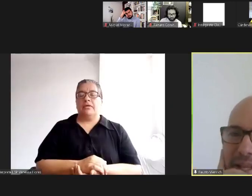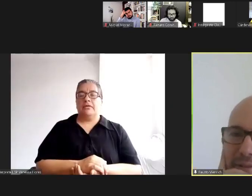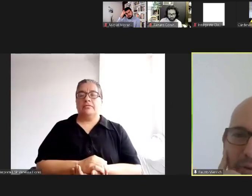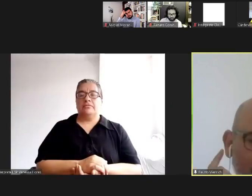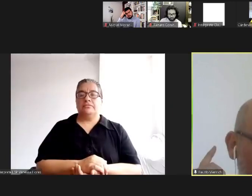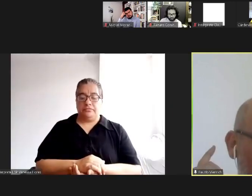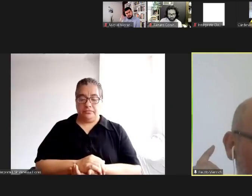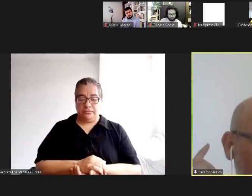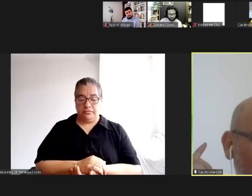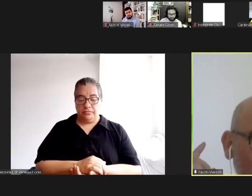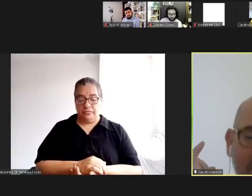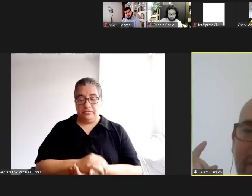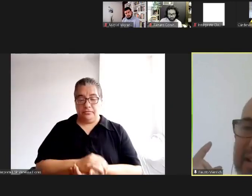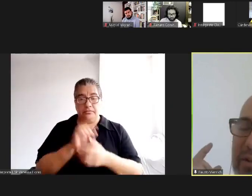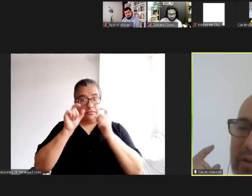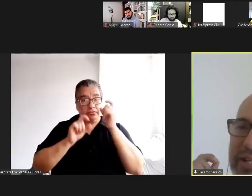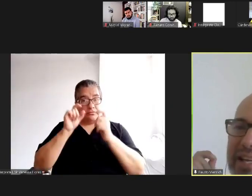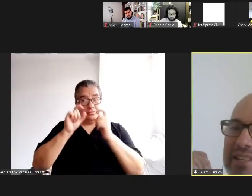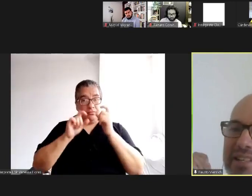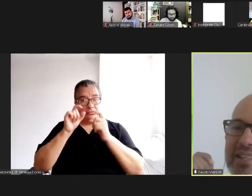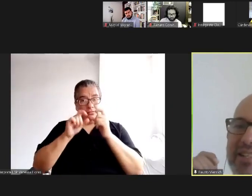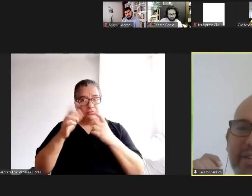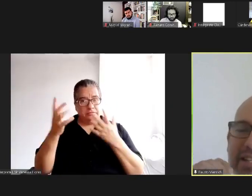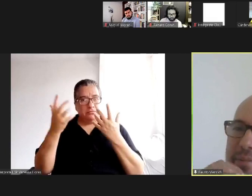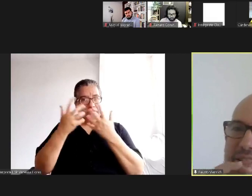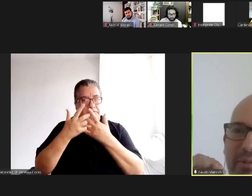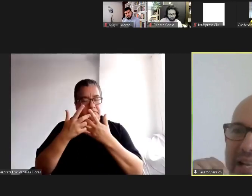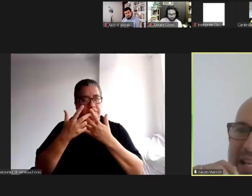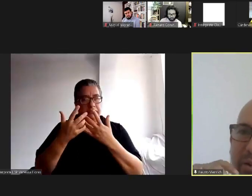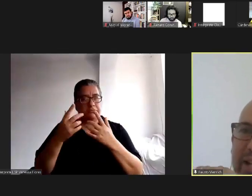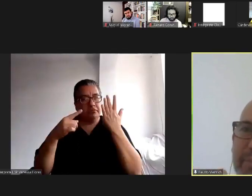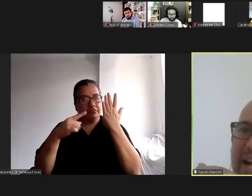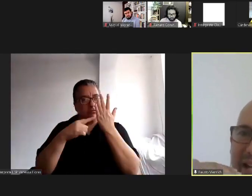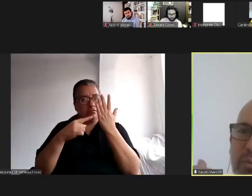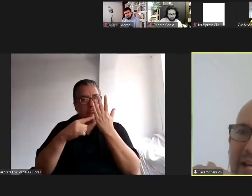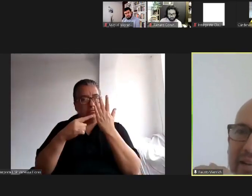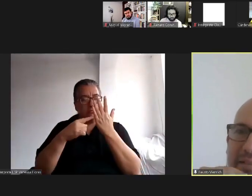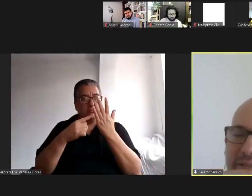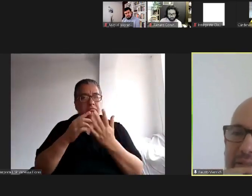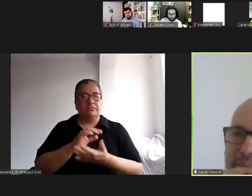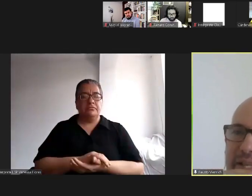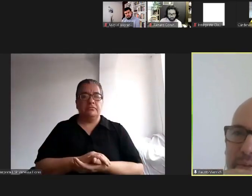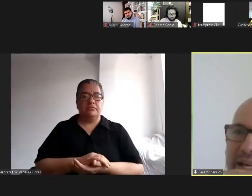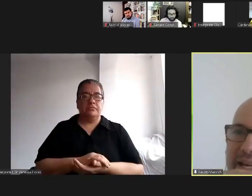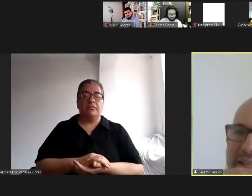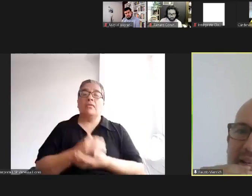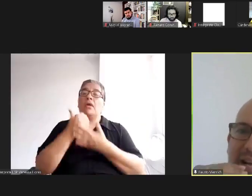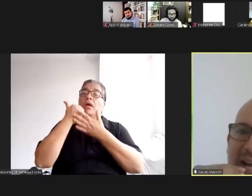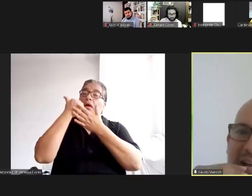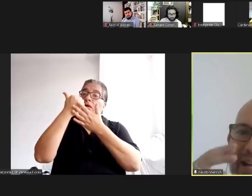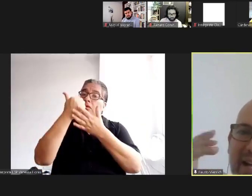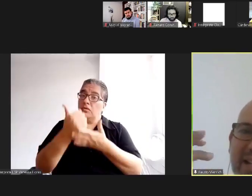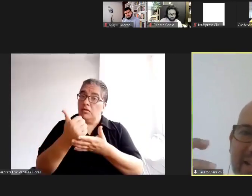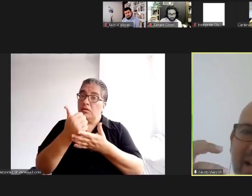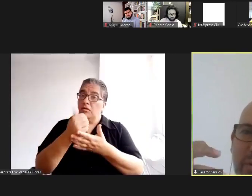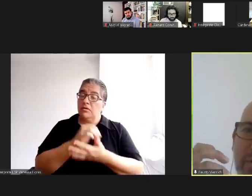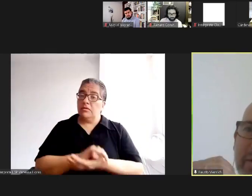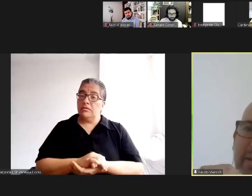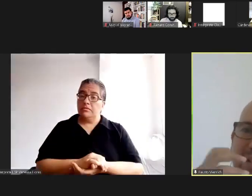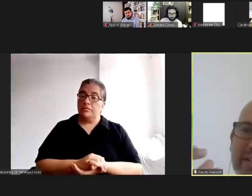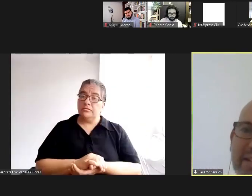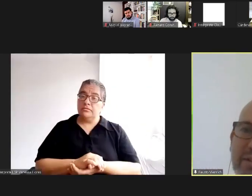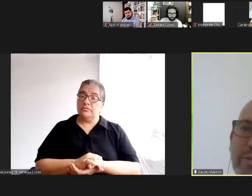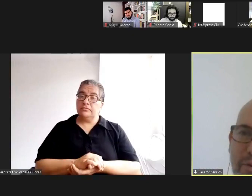las personas que nos acompañan coincidirán con esto, la tecnología definitivamente es un aliado que va a ayudar, ¿no? Va a ayudar al